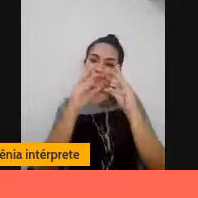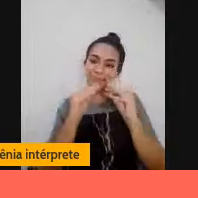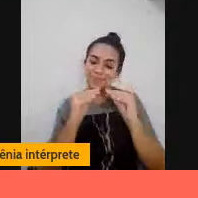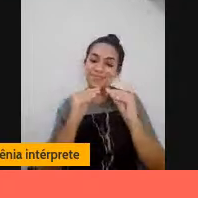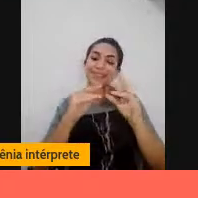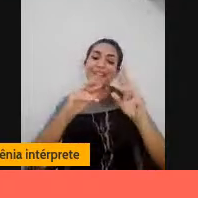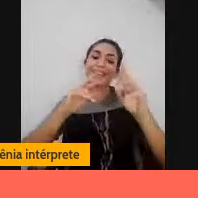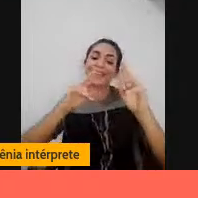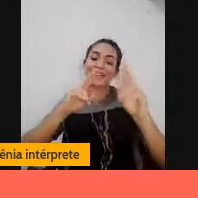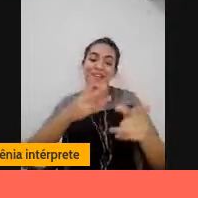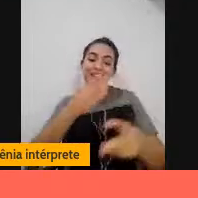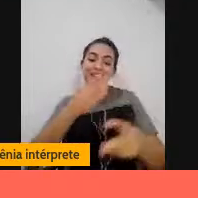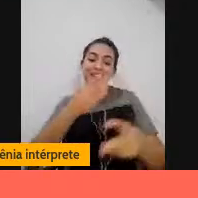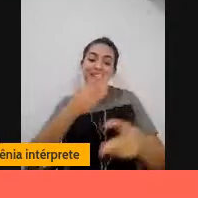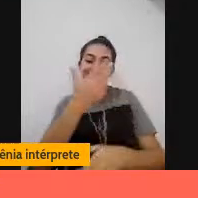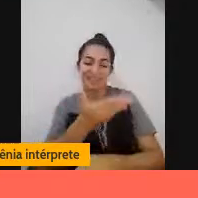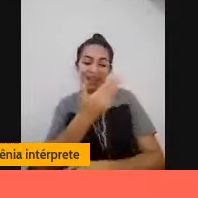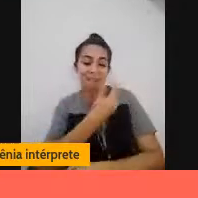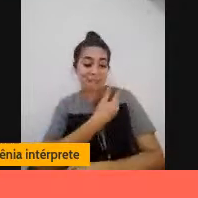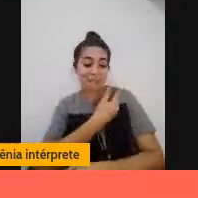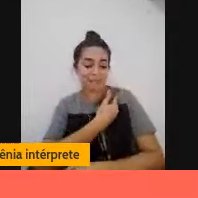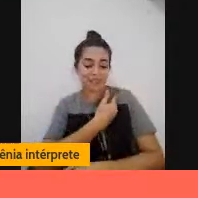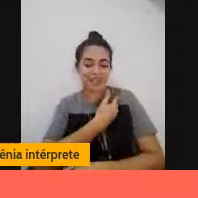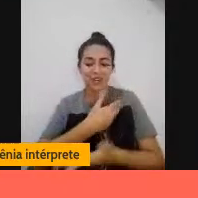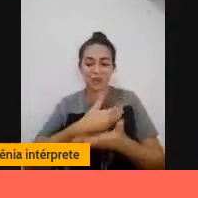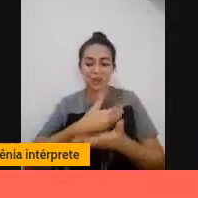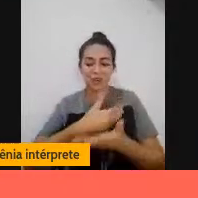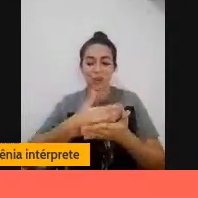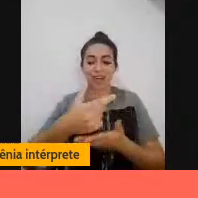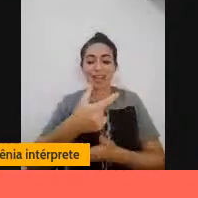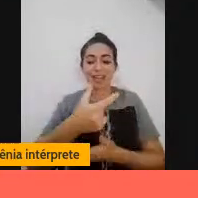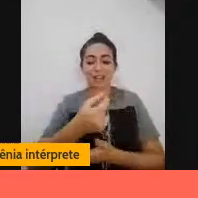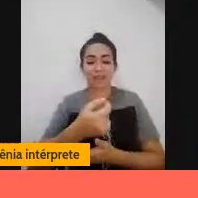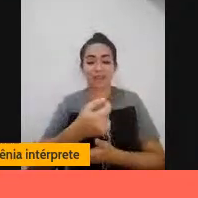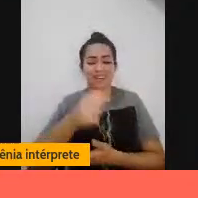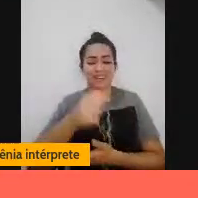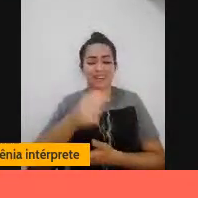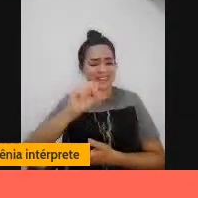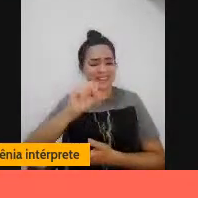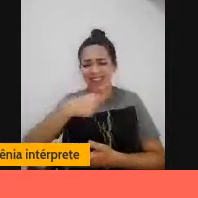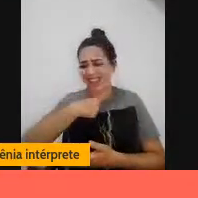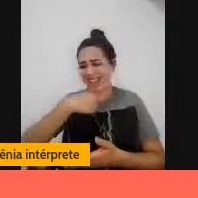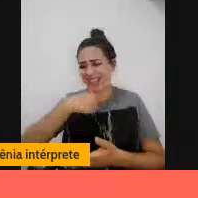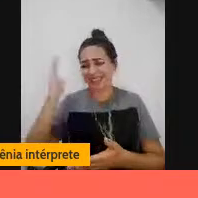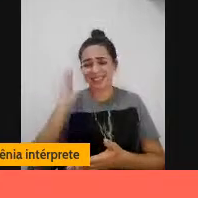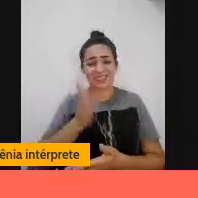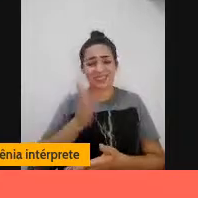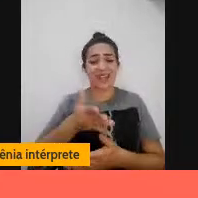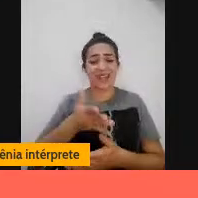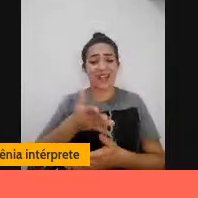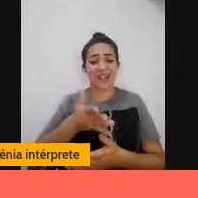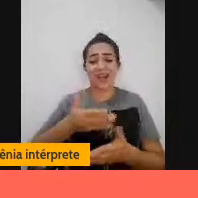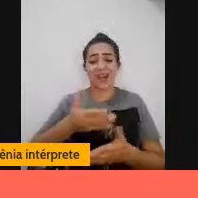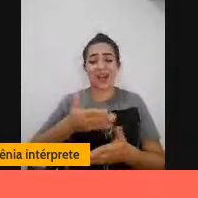Diferente da minha amiga que começou em 2018, eu já comecei em 2016. Então, a gente vem aí só,